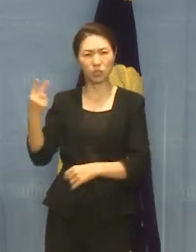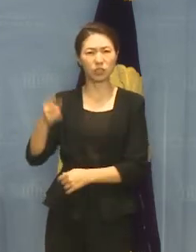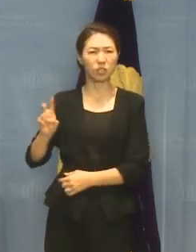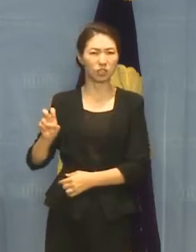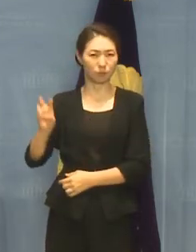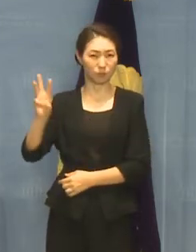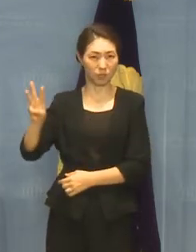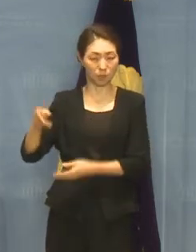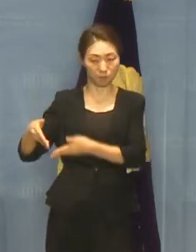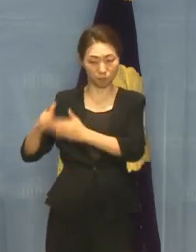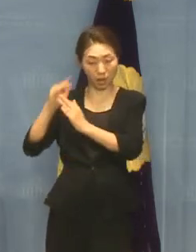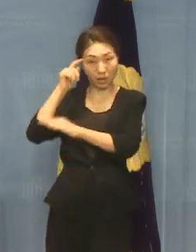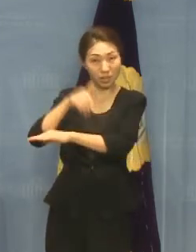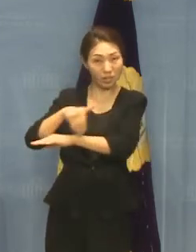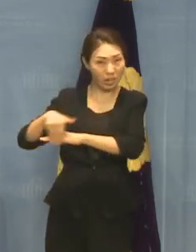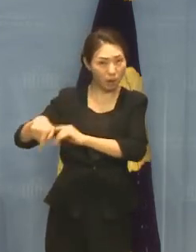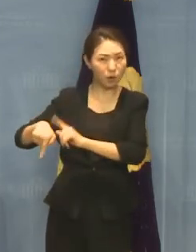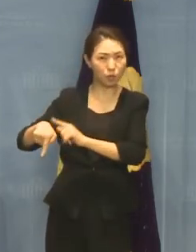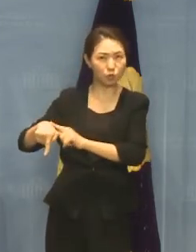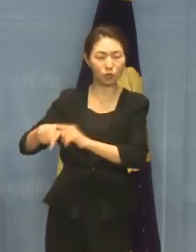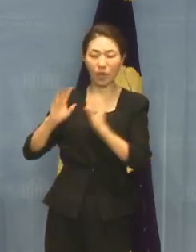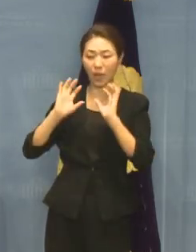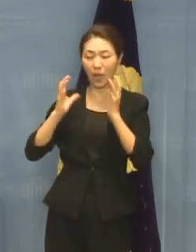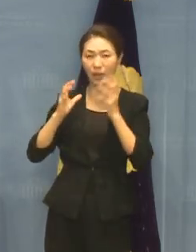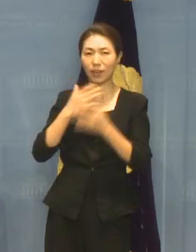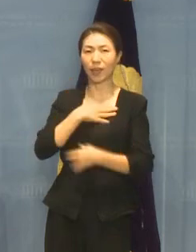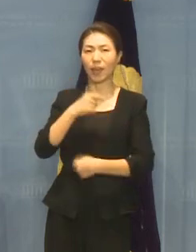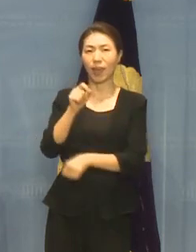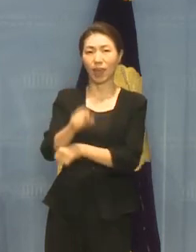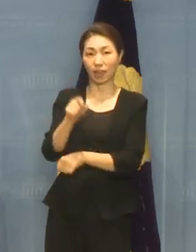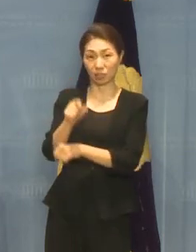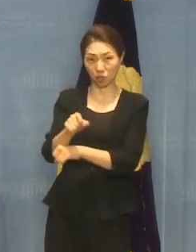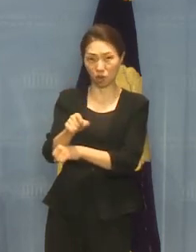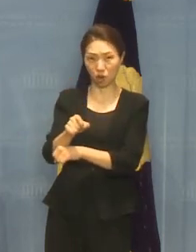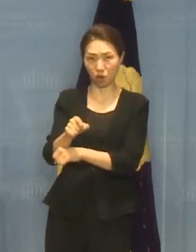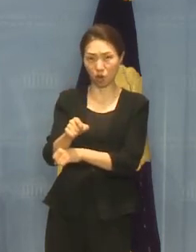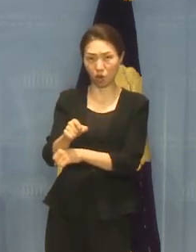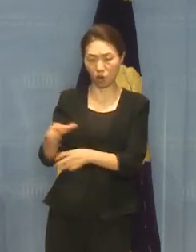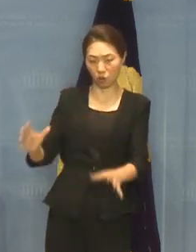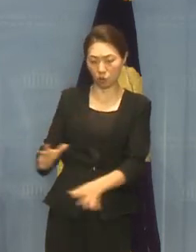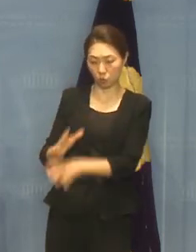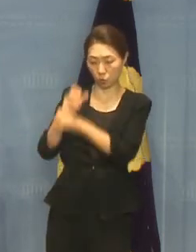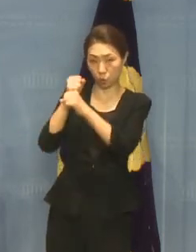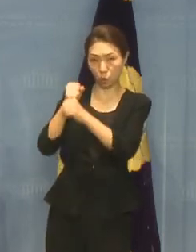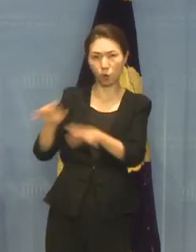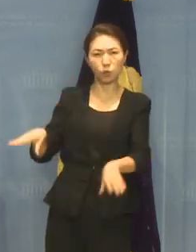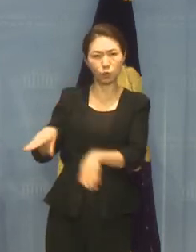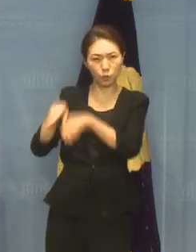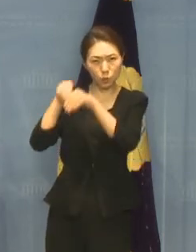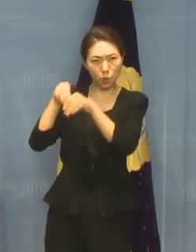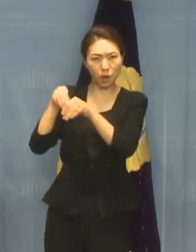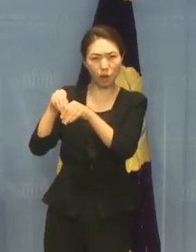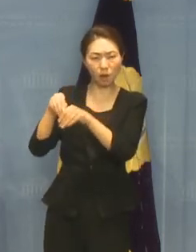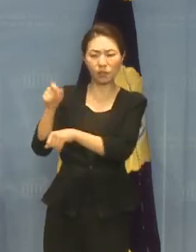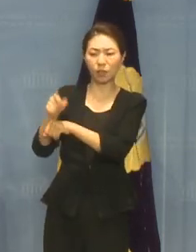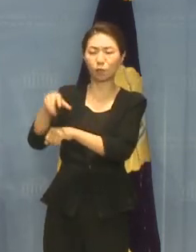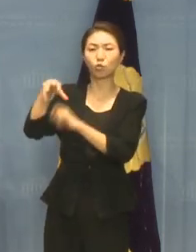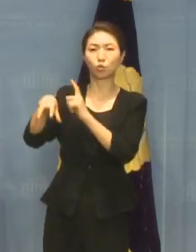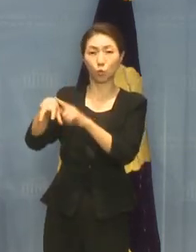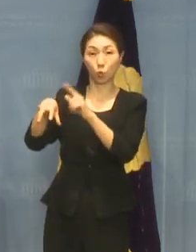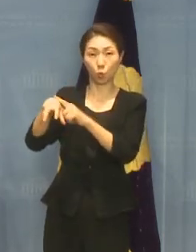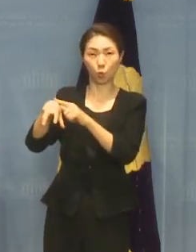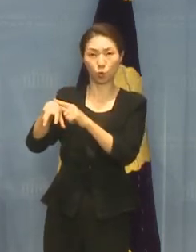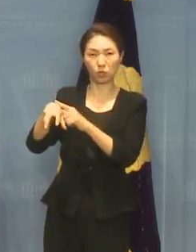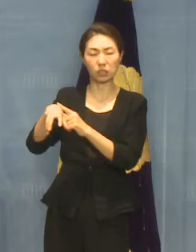신설 예정인 아동행정의 컨트롤 타워인 어린이 가정청을 소개함으로써 여러 부처가 아동행정 기능을 분담하고